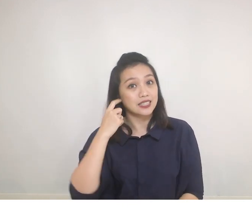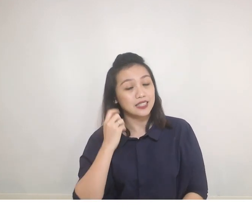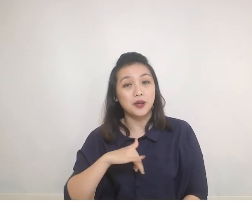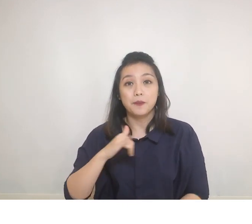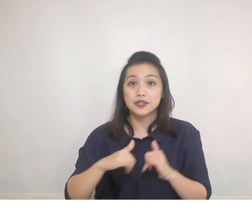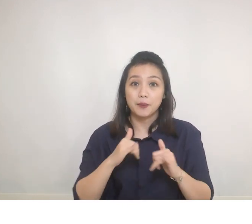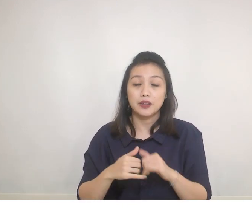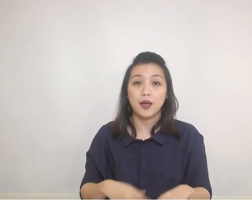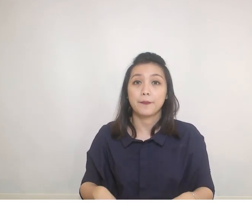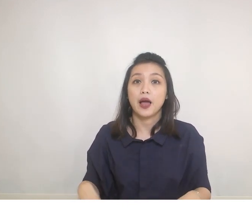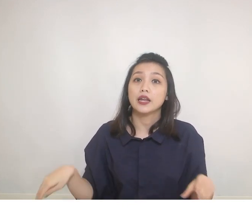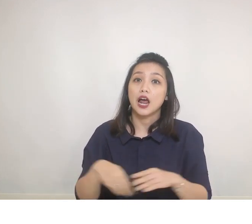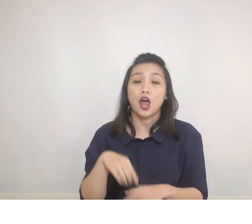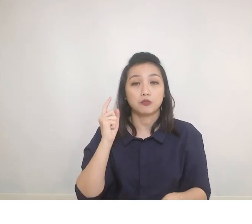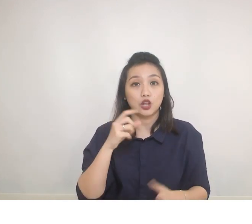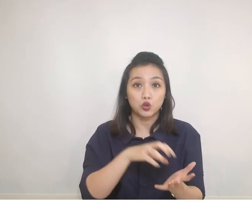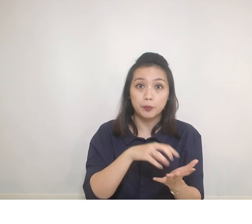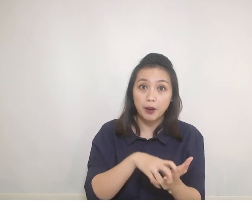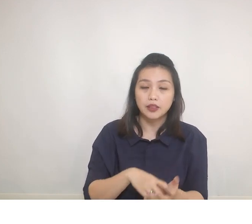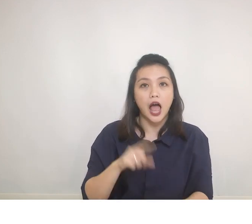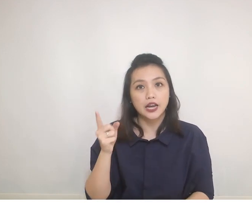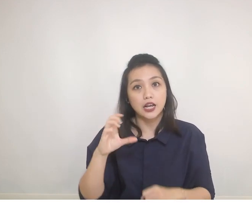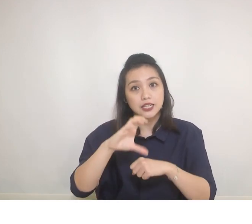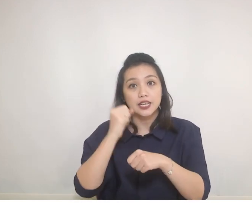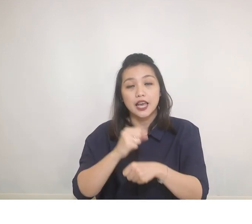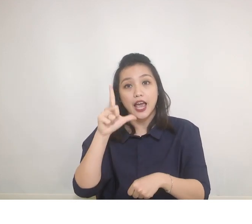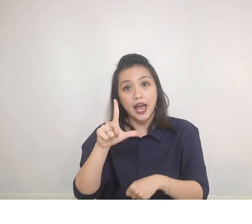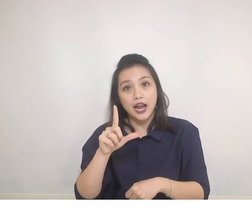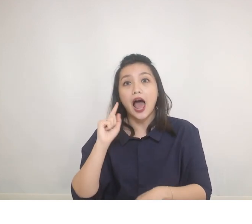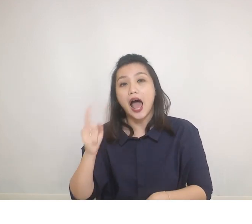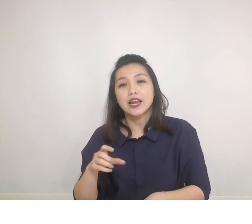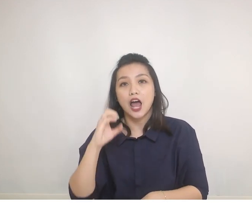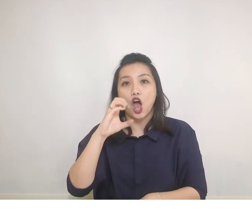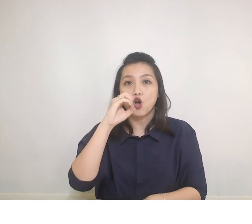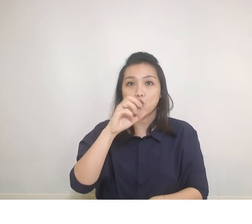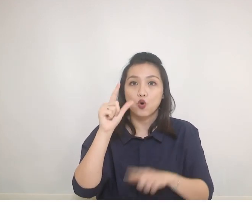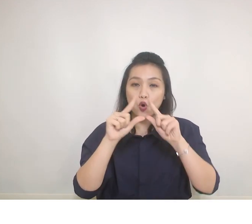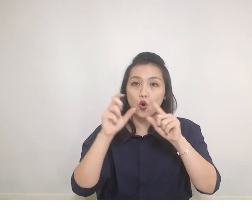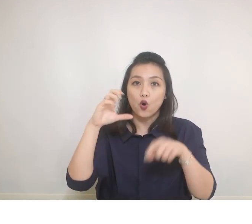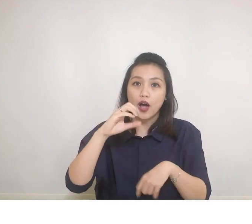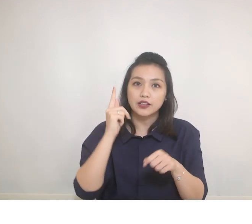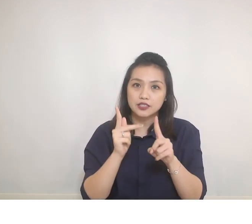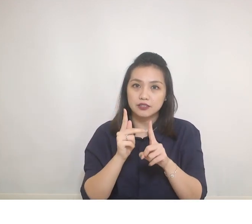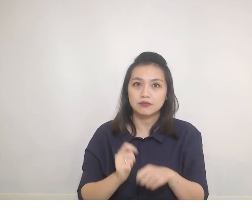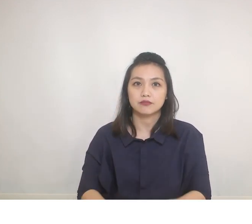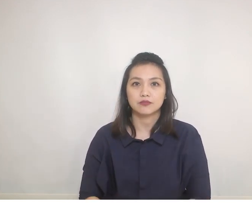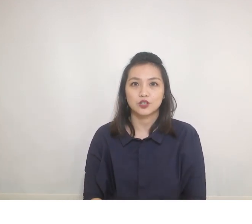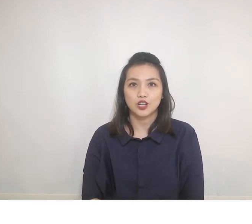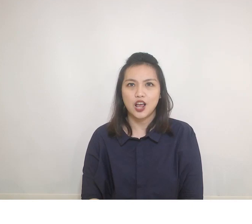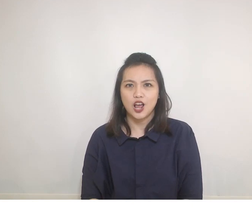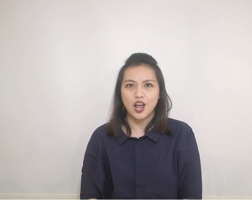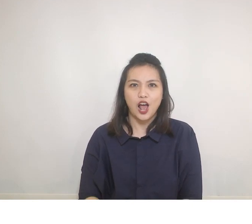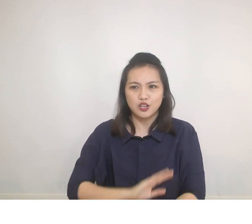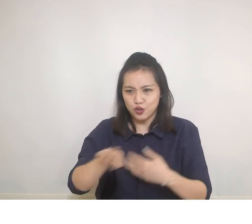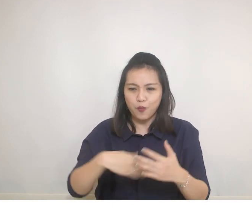bersama-sama. Cukup lama itu kurun waktunya. Iya, ya wis memang kepengin cukup lama kepengin main sama-sama cuma enggak pernah